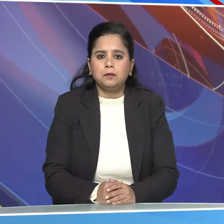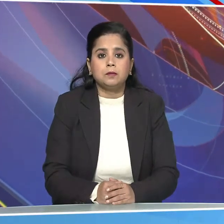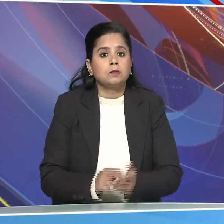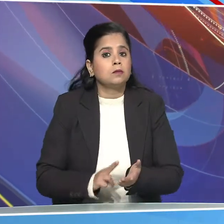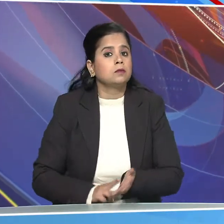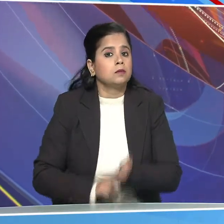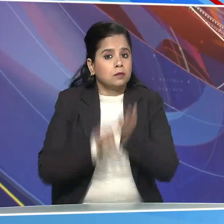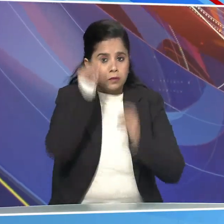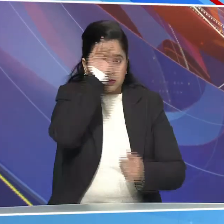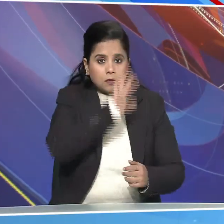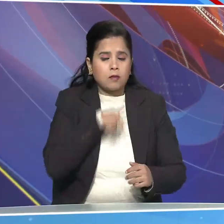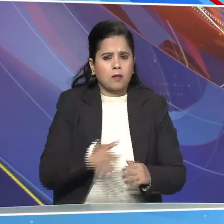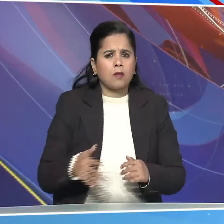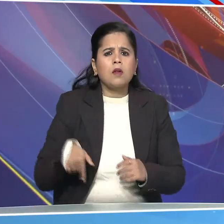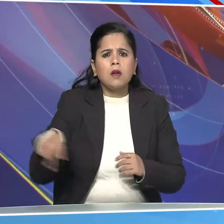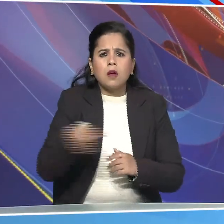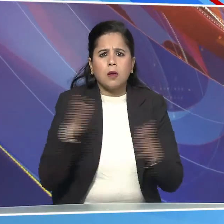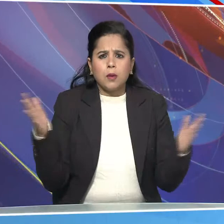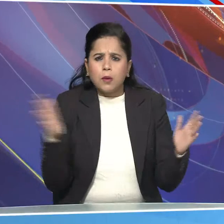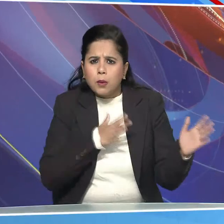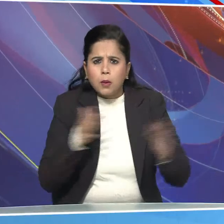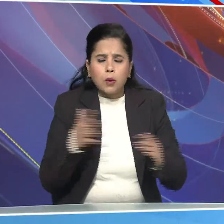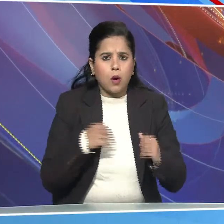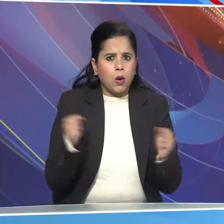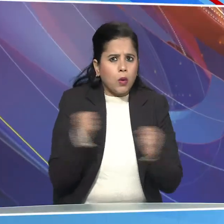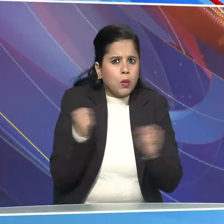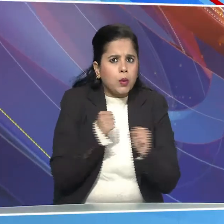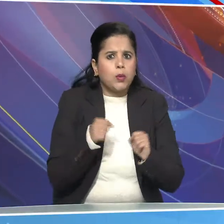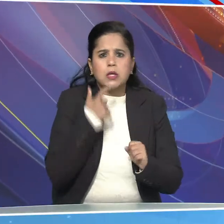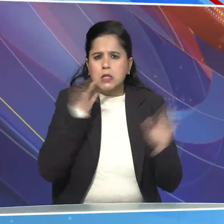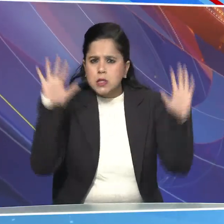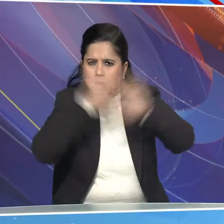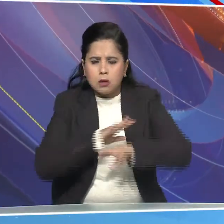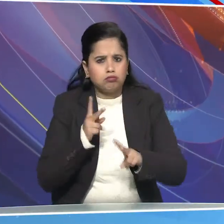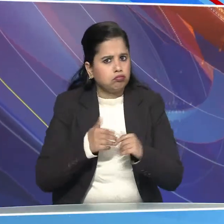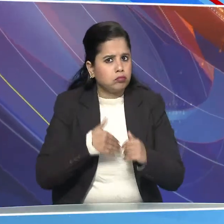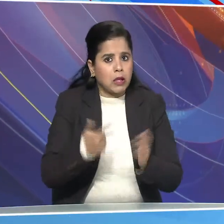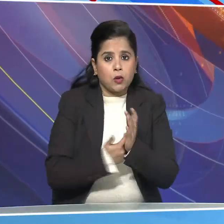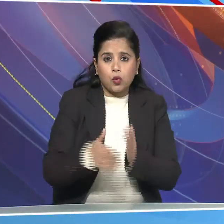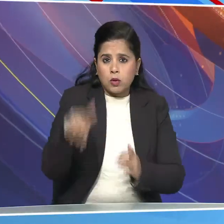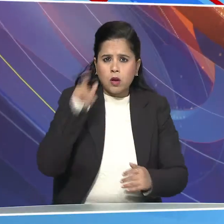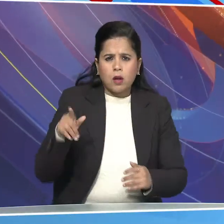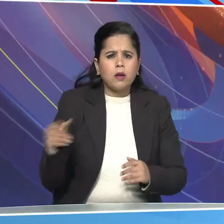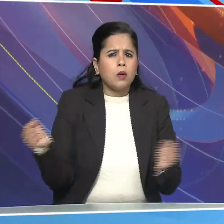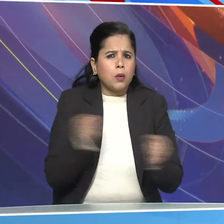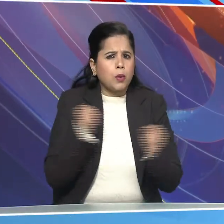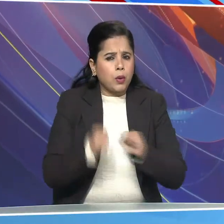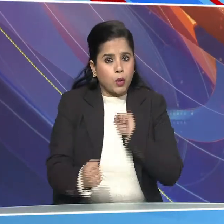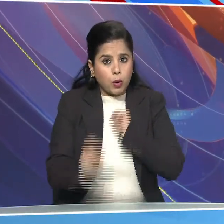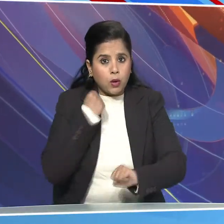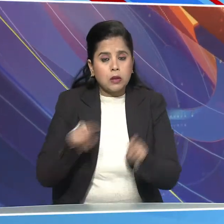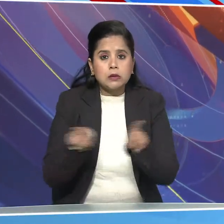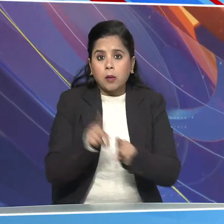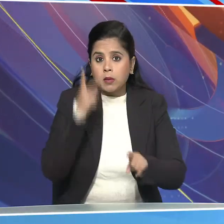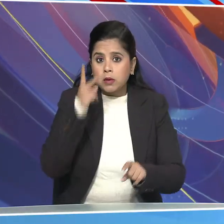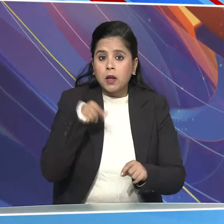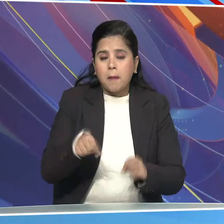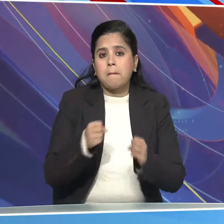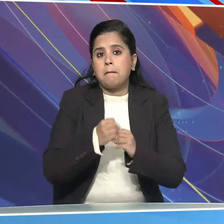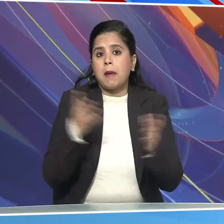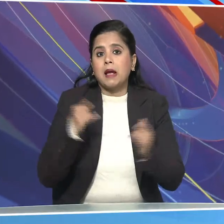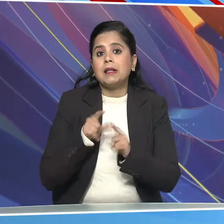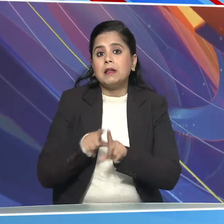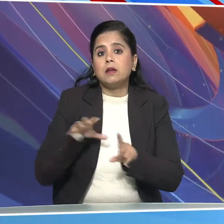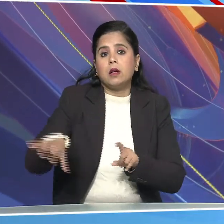है उत्तर भारत में सहित लहर और कोहरे का प्रकोप जारी है राजस्थान में तेज सहित लहर की स्थिति के मद्देनजर ज्यादातर